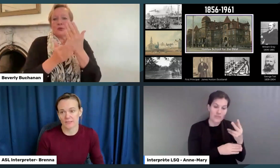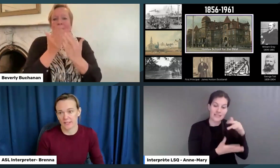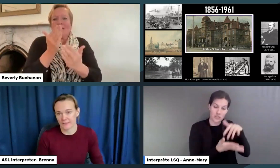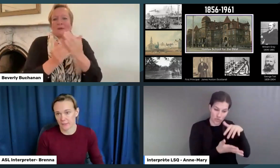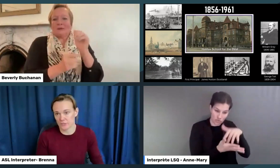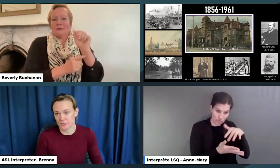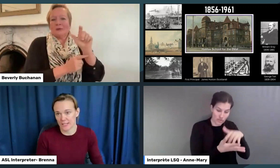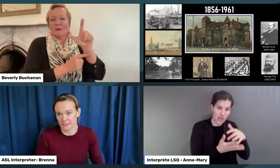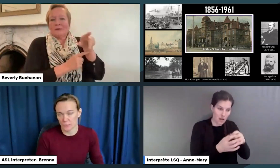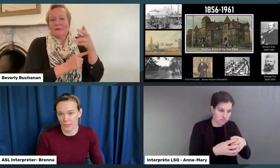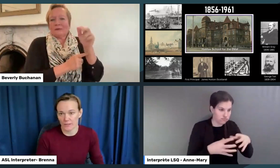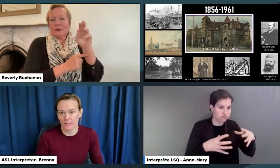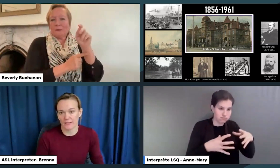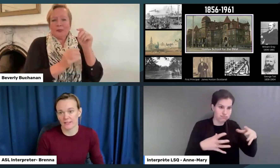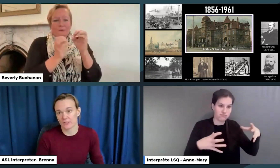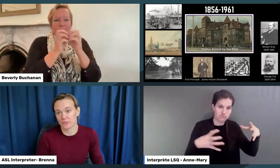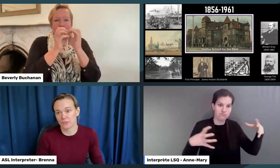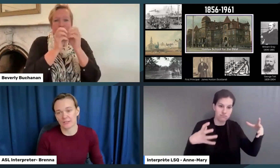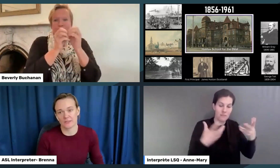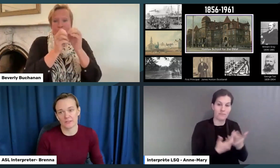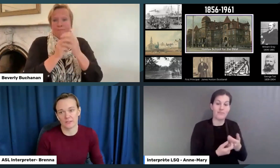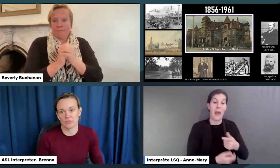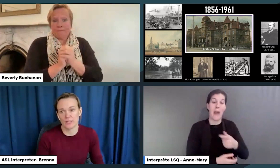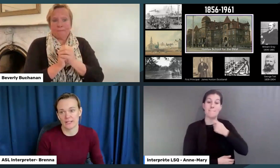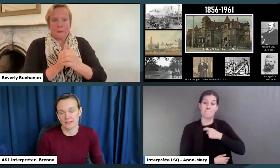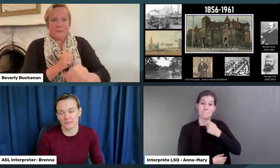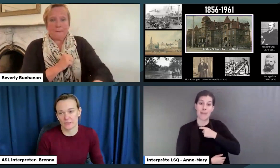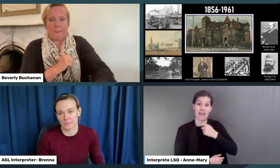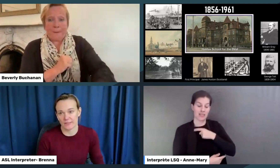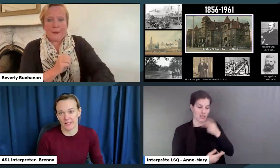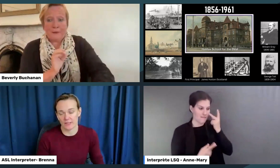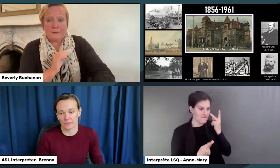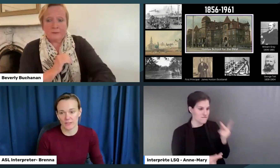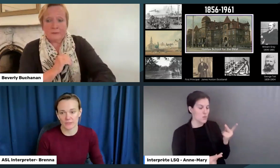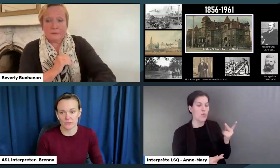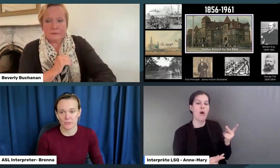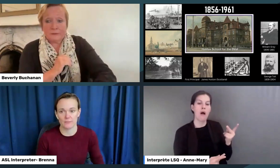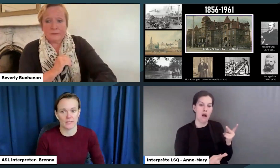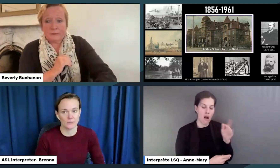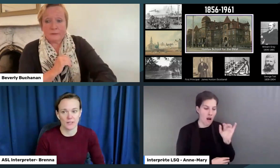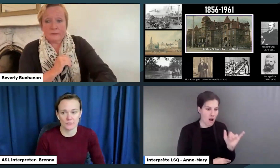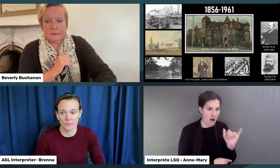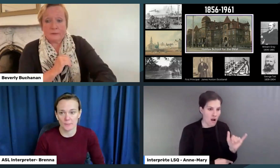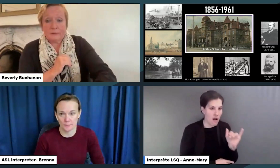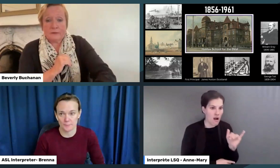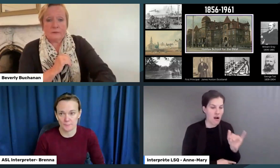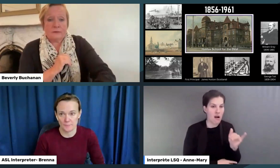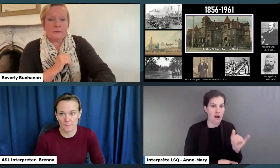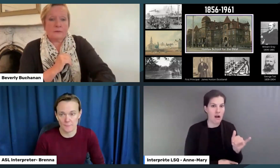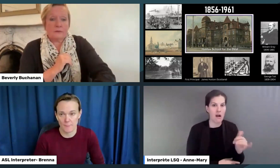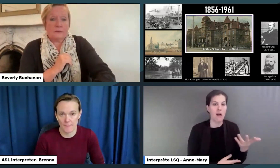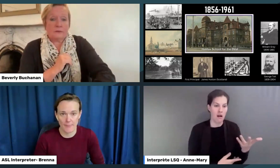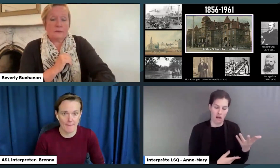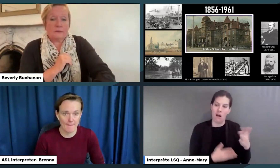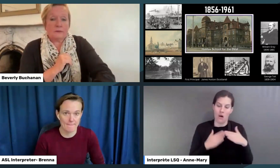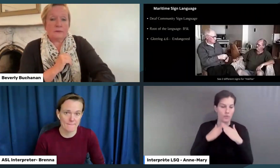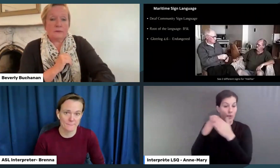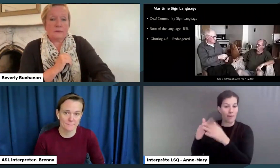signes aussi, notamment l'alphabet pour épeler avec deux mains.